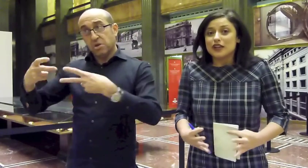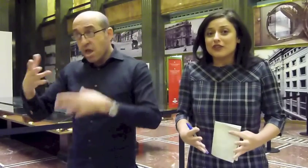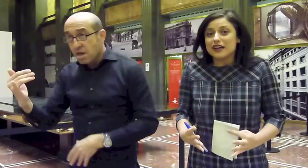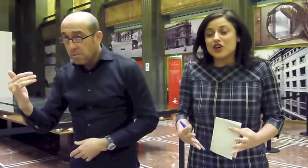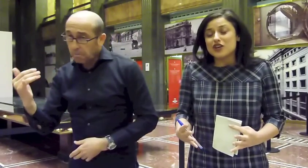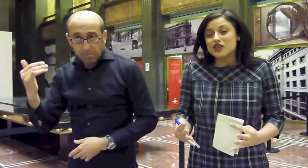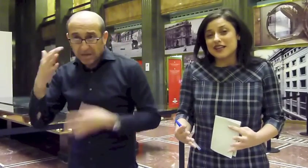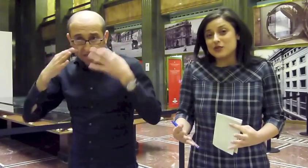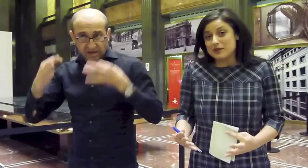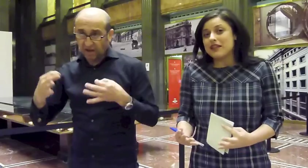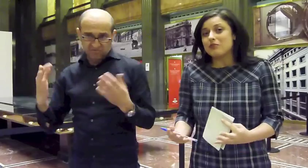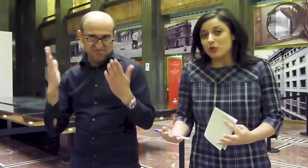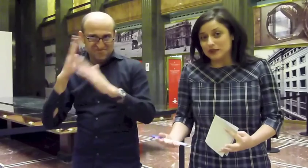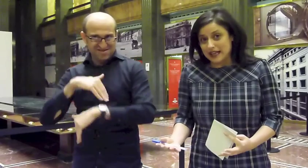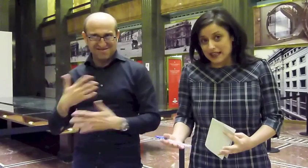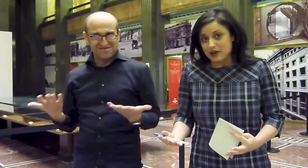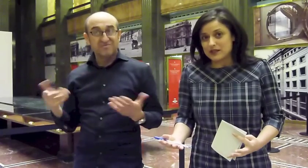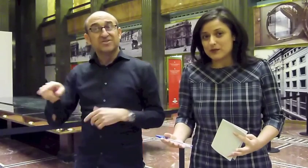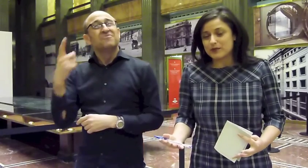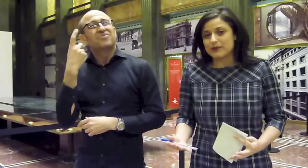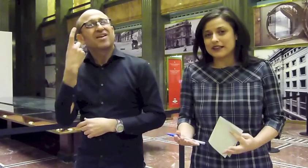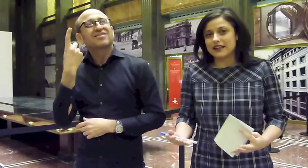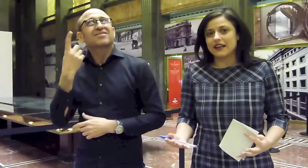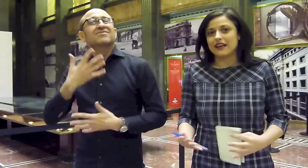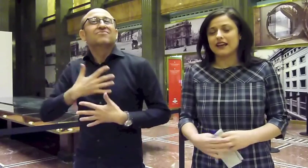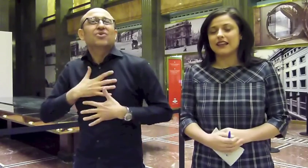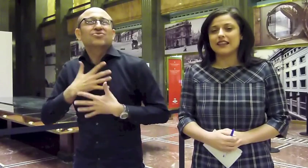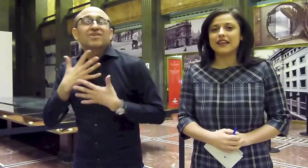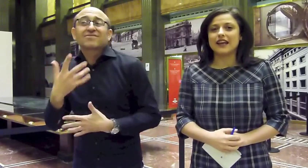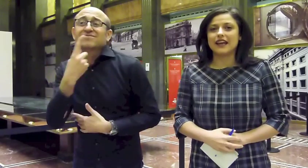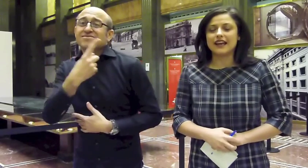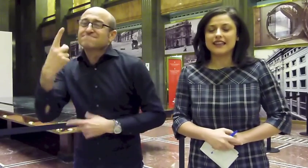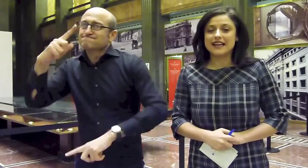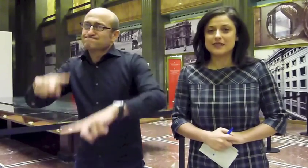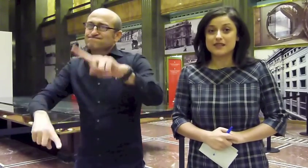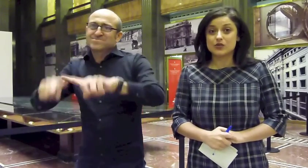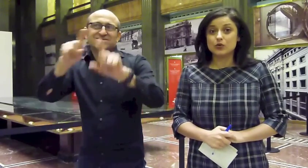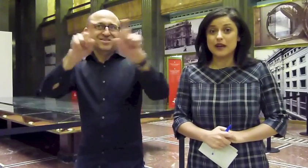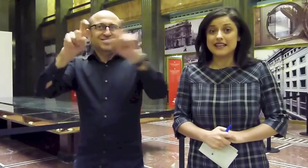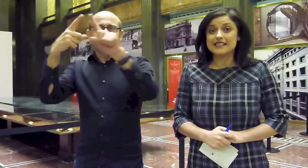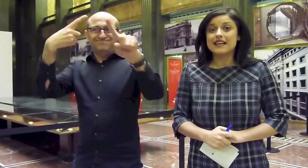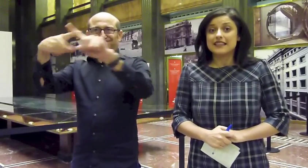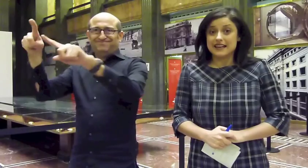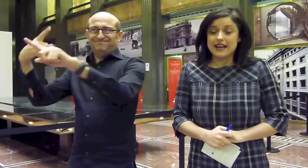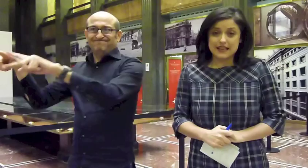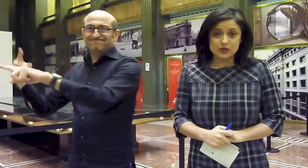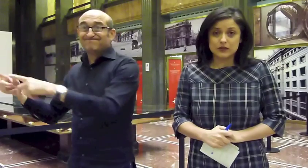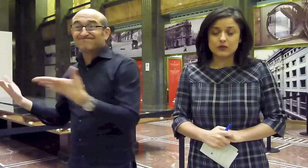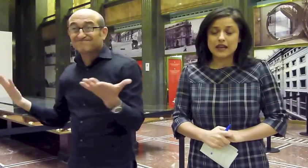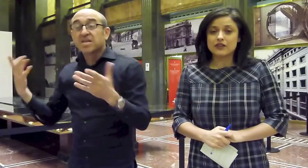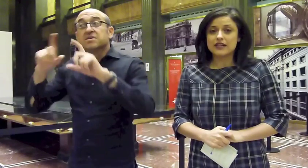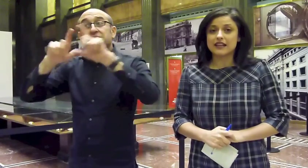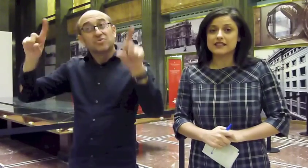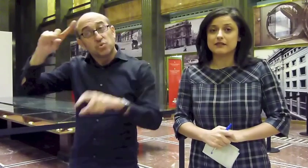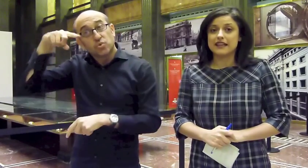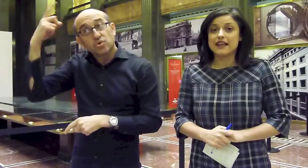Por lo tanto, aquí lo que nos queda es un tema de voluntad ahora mismo por parte de las empresas culturales de realizar